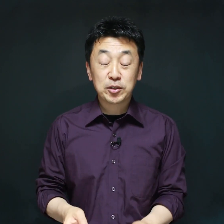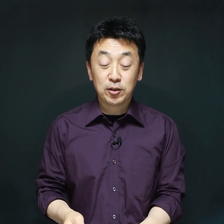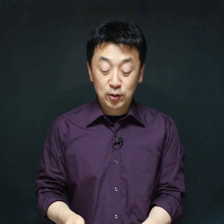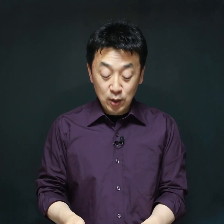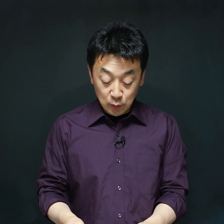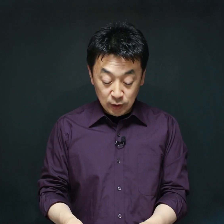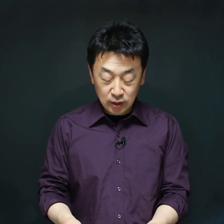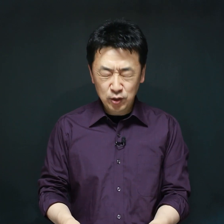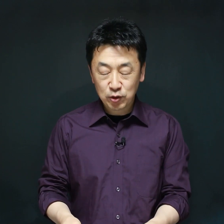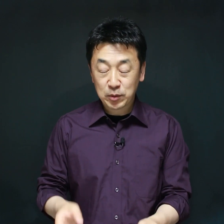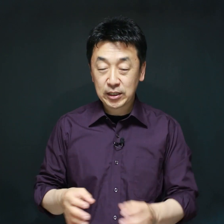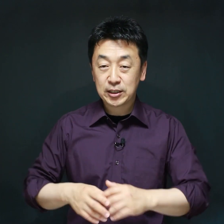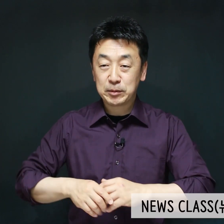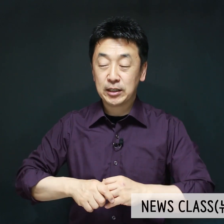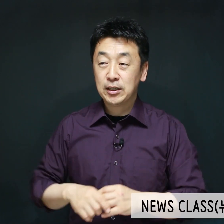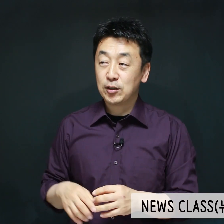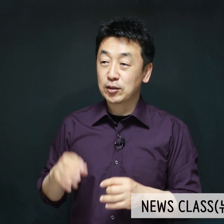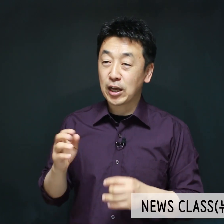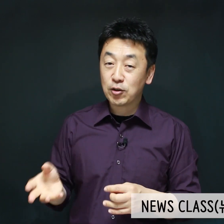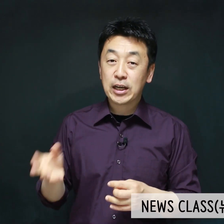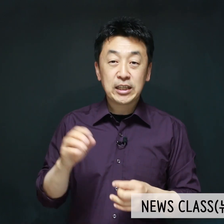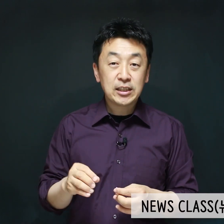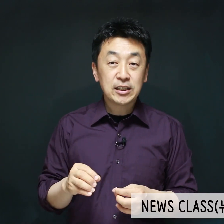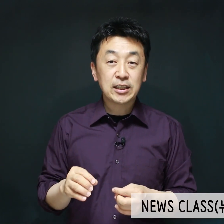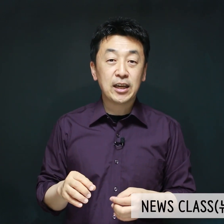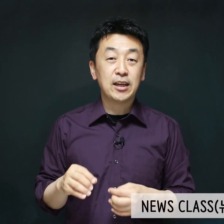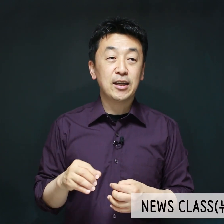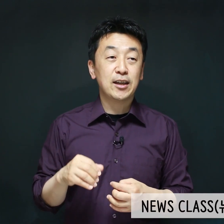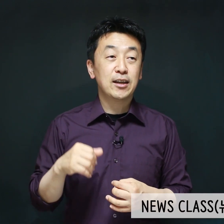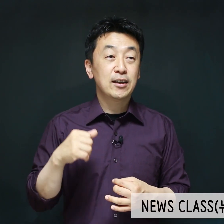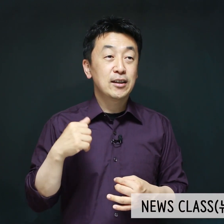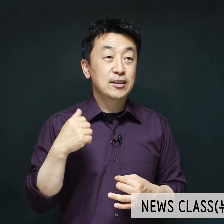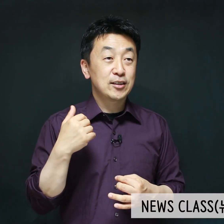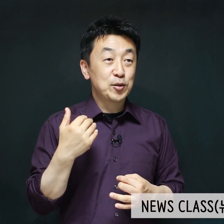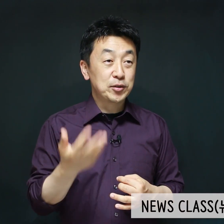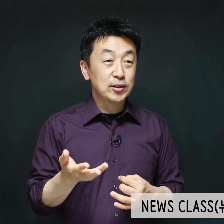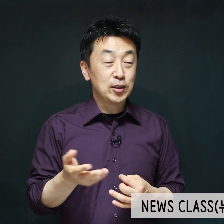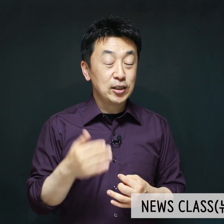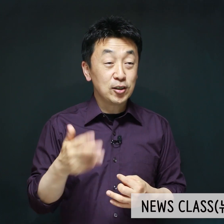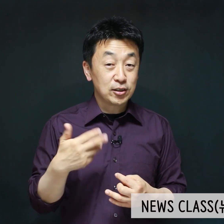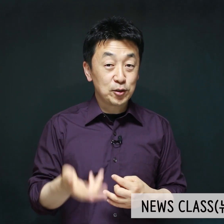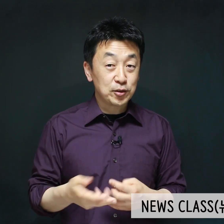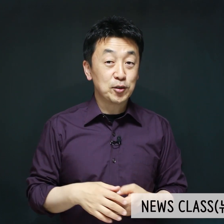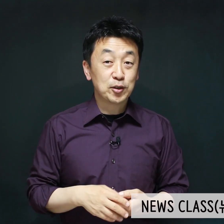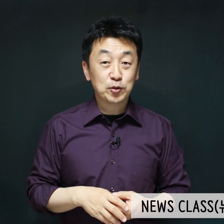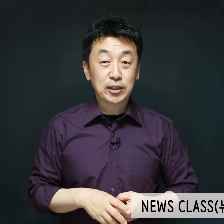중점인데요. 오늘 같은 경우에도 마찬가지입니다. 단어가 있는 게 그대로 쓴다, 있는 걸 그대로 쓴다고 해서 우리가